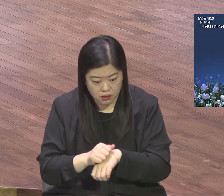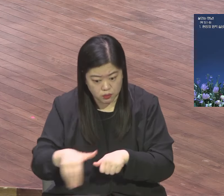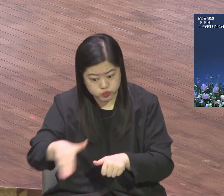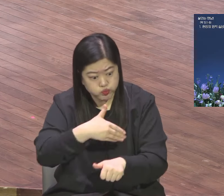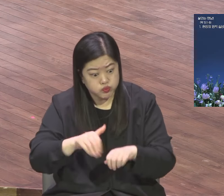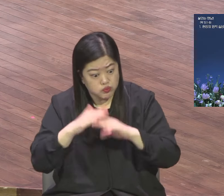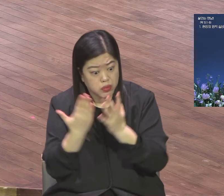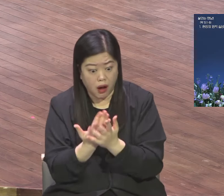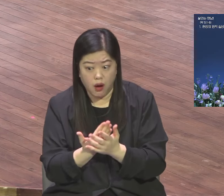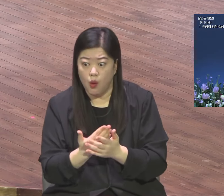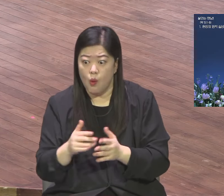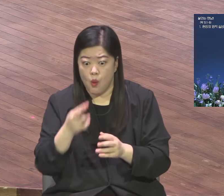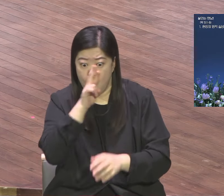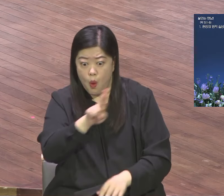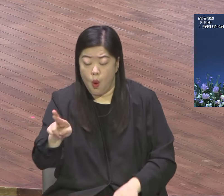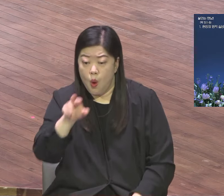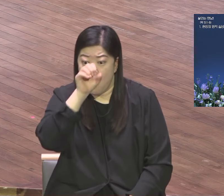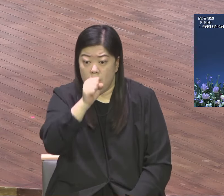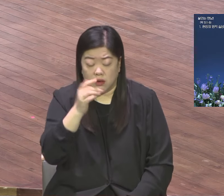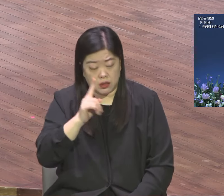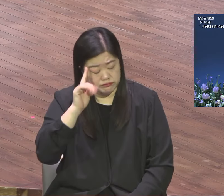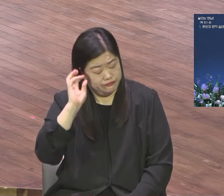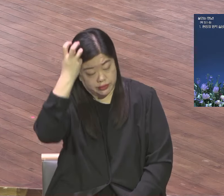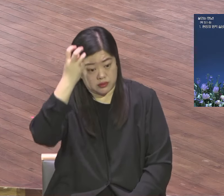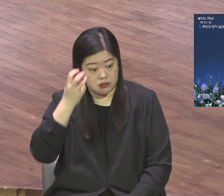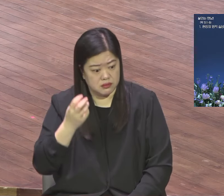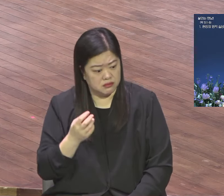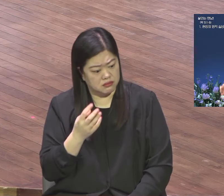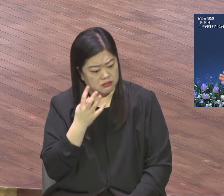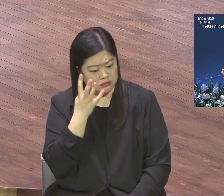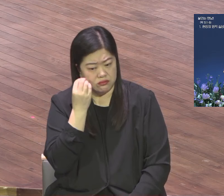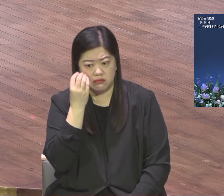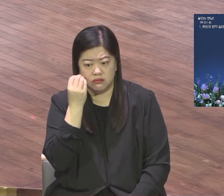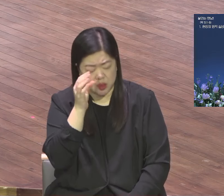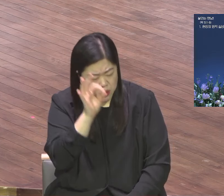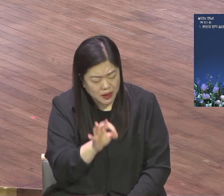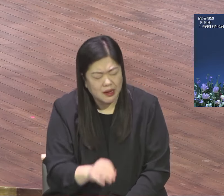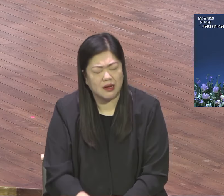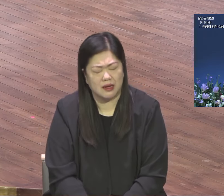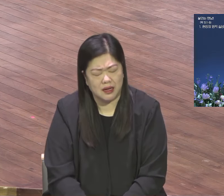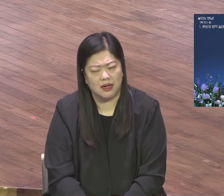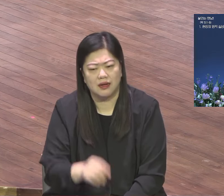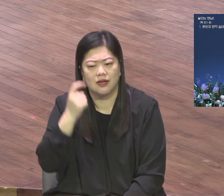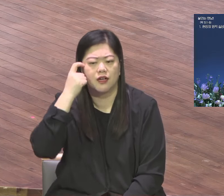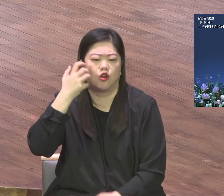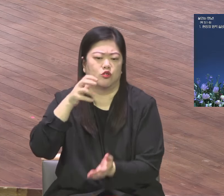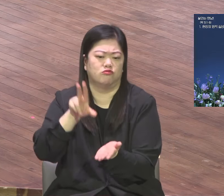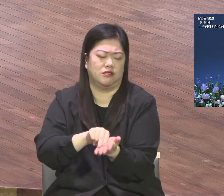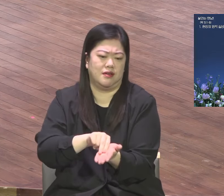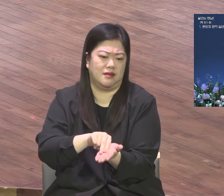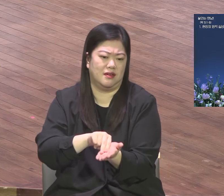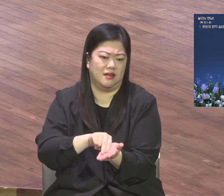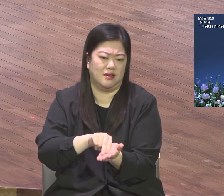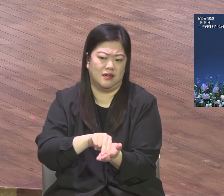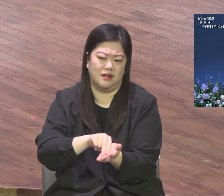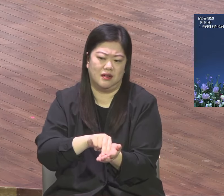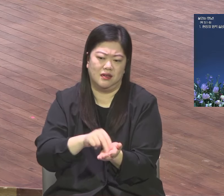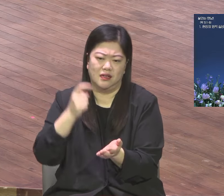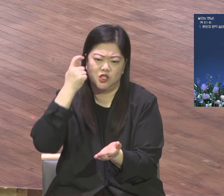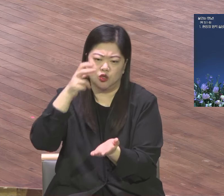숨겨놨지. 12가지 영적 문제 그대로 시달리고 있어요.